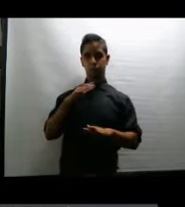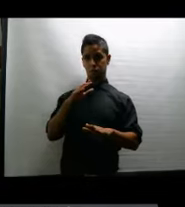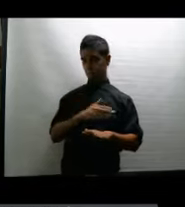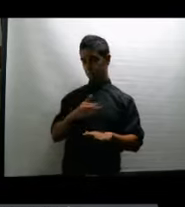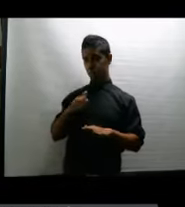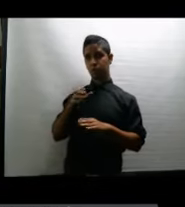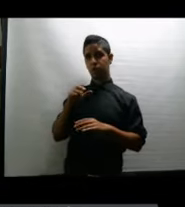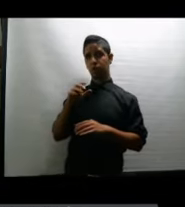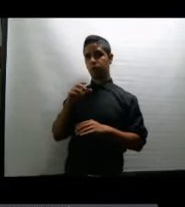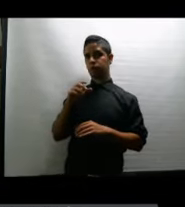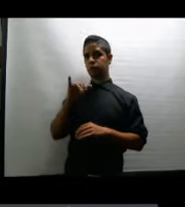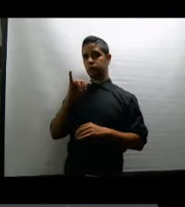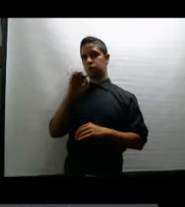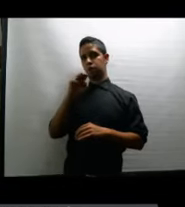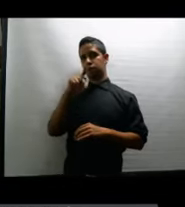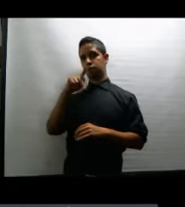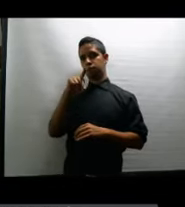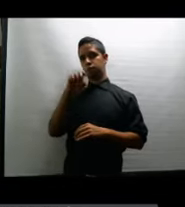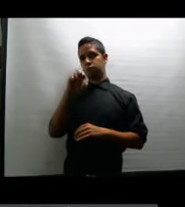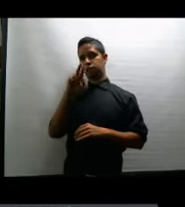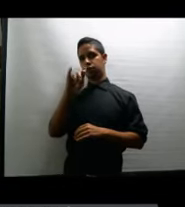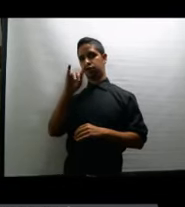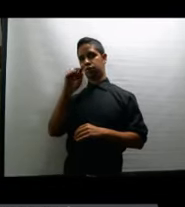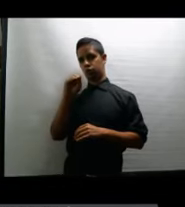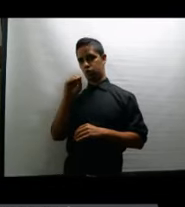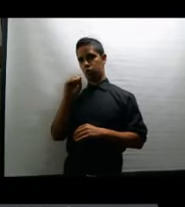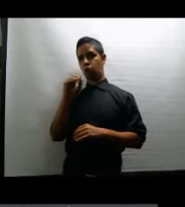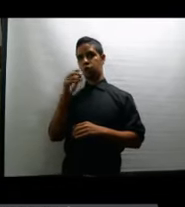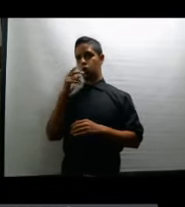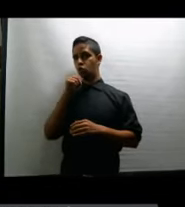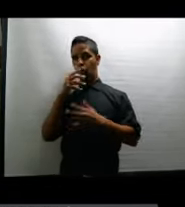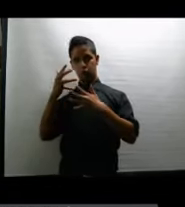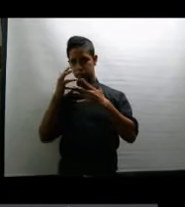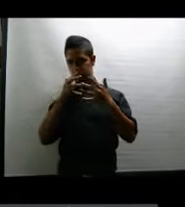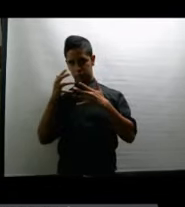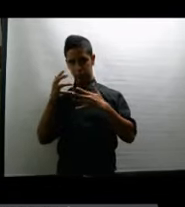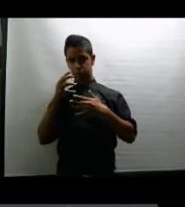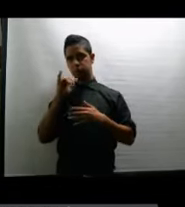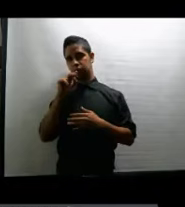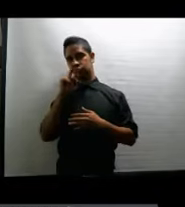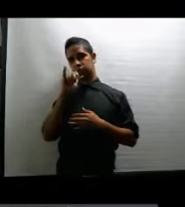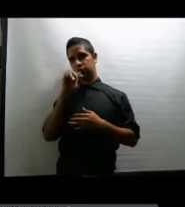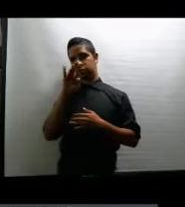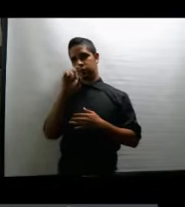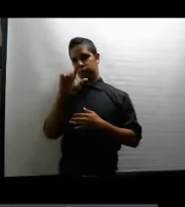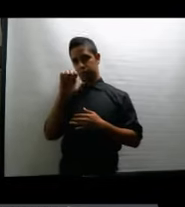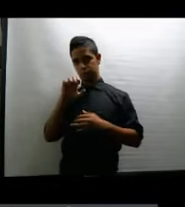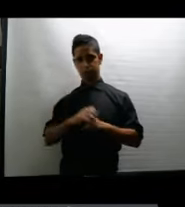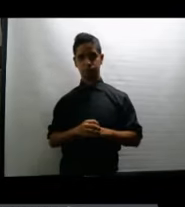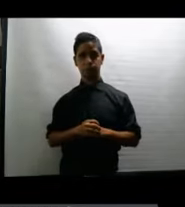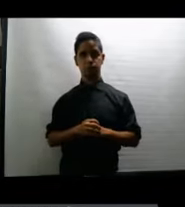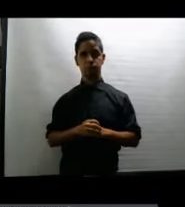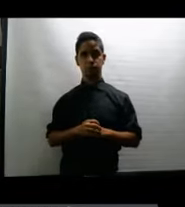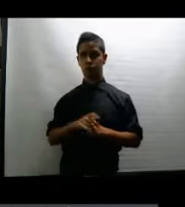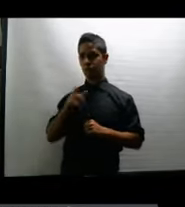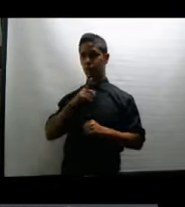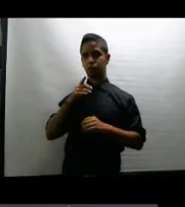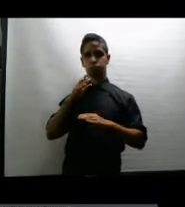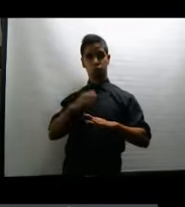Amantes distraídos en el lecho del mar. ¿Cómo fue